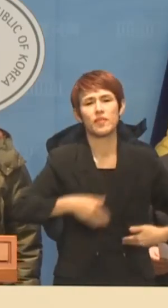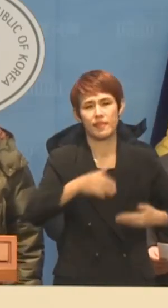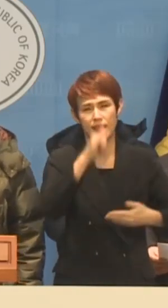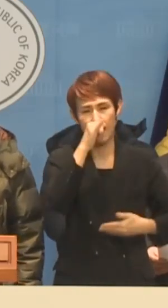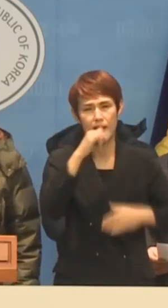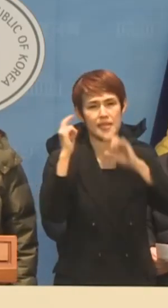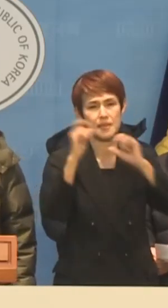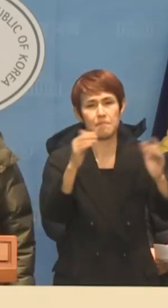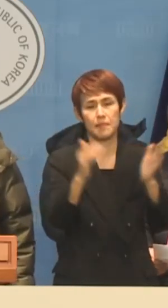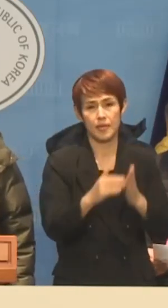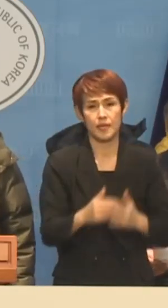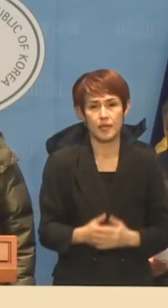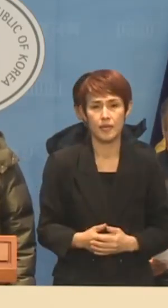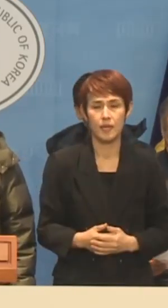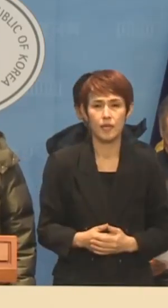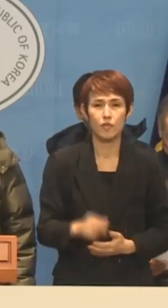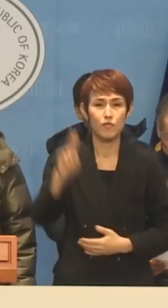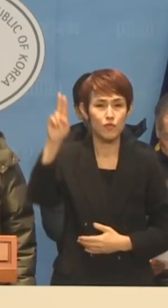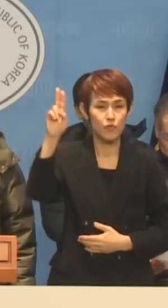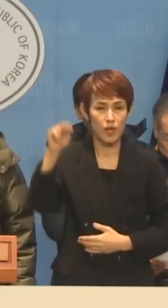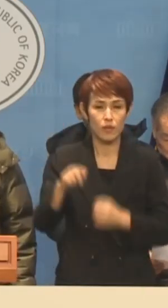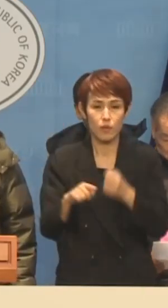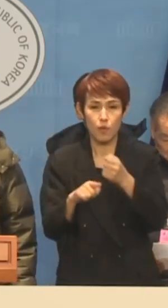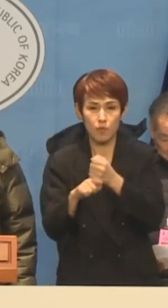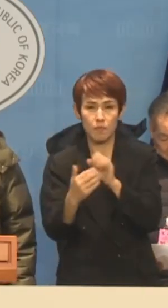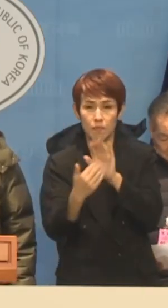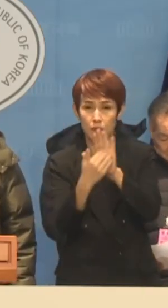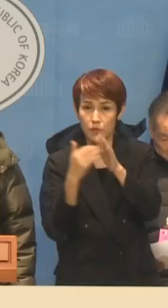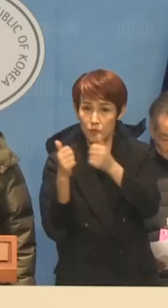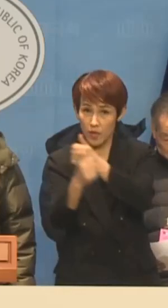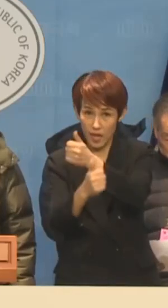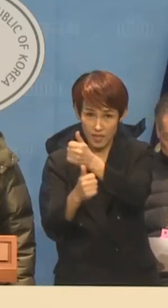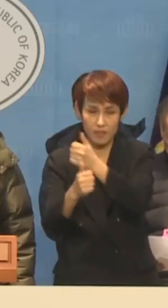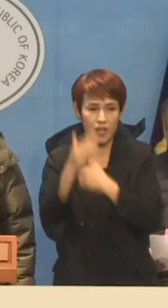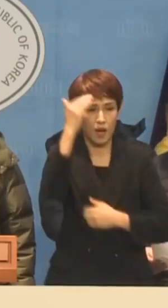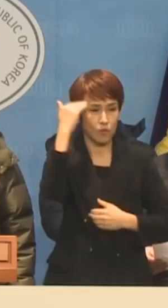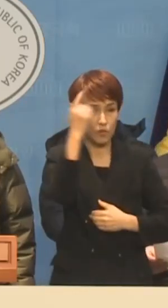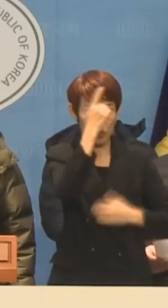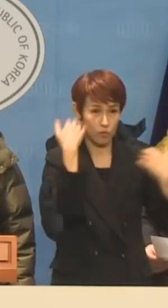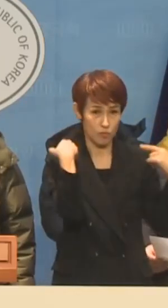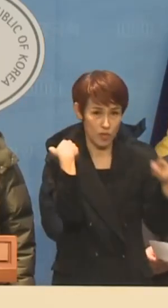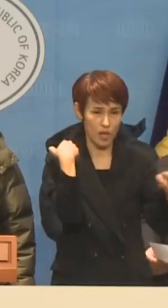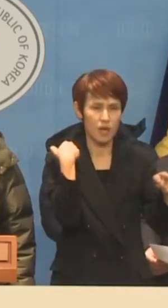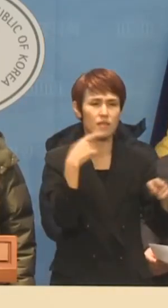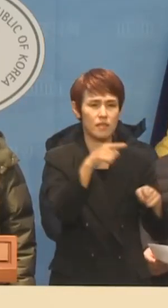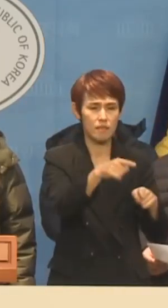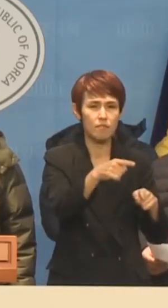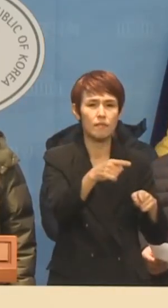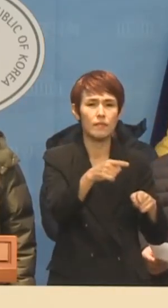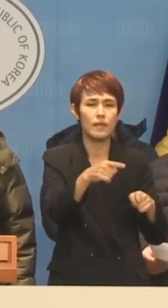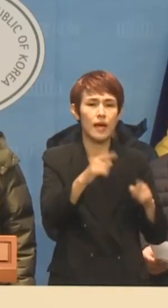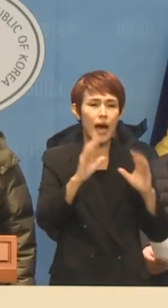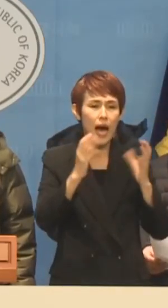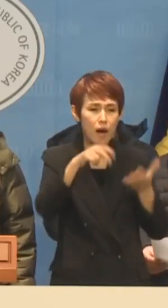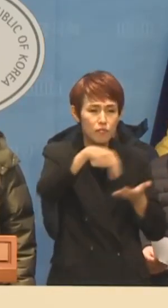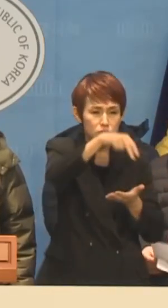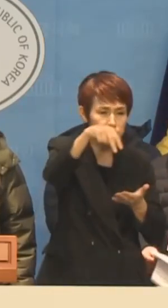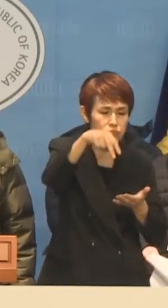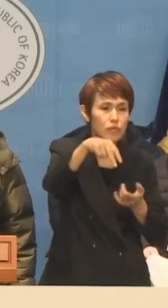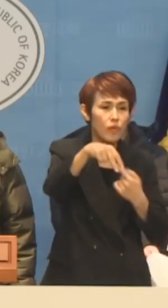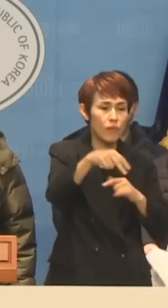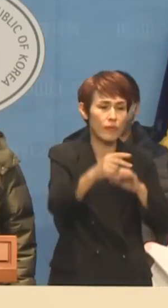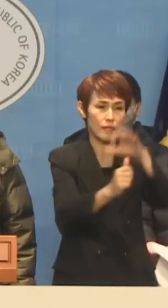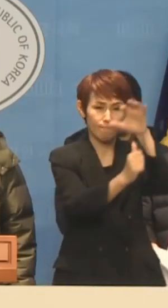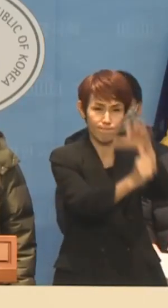내렸습니다. 유엔 고문 방지위원회는 한국 정부의 과거 불황화 시설 및 강제 수용 시설